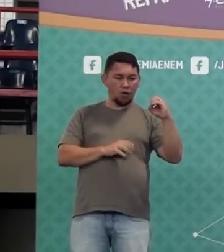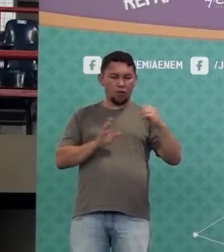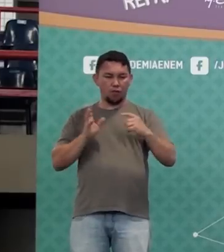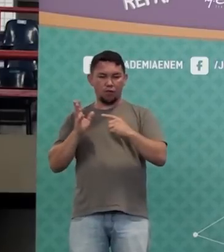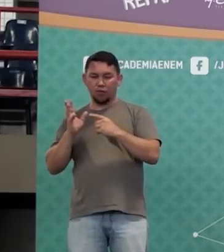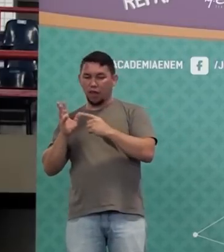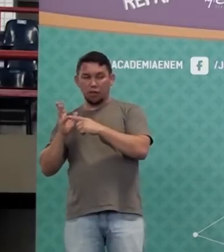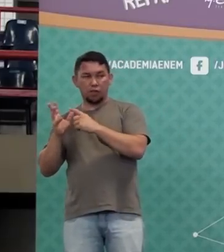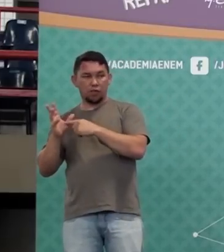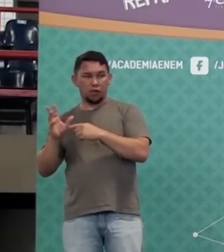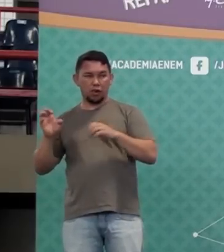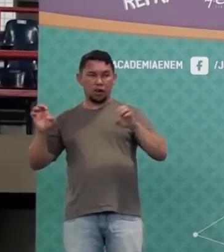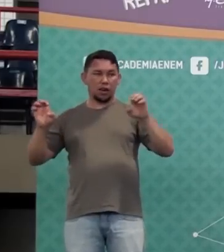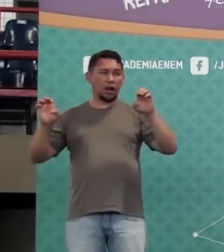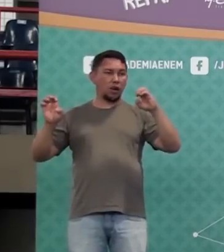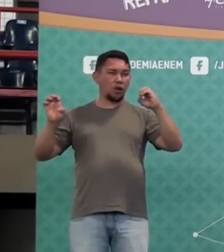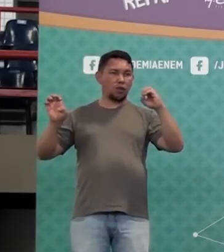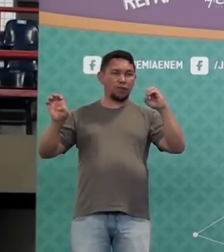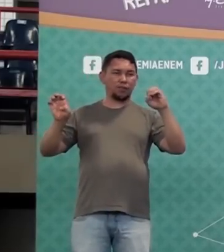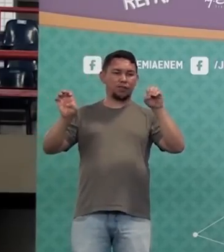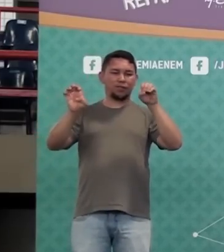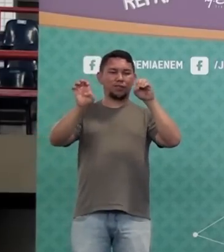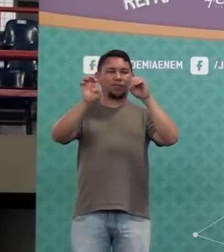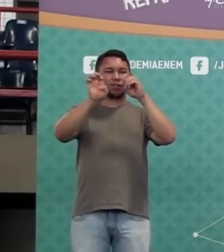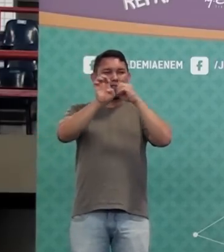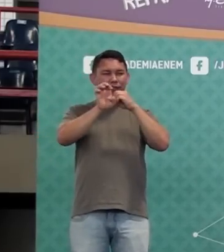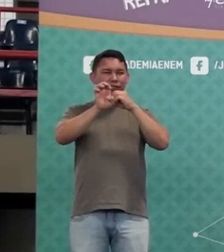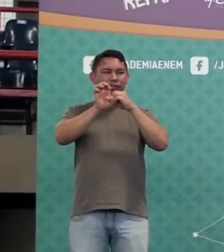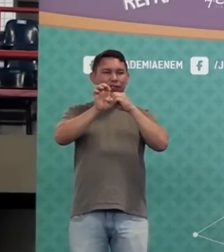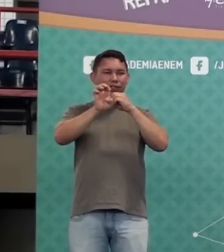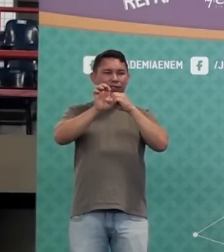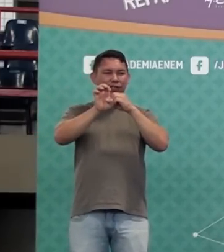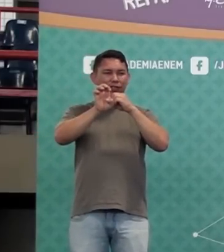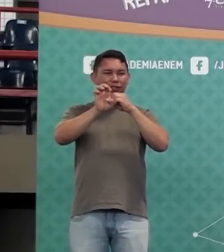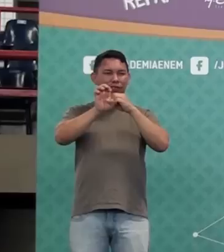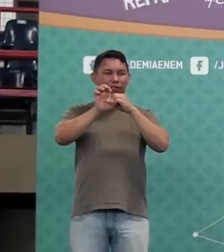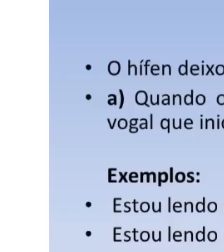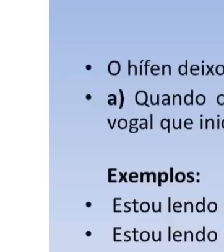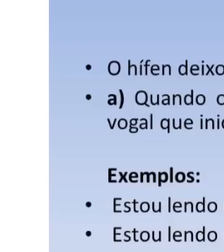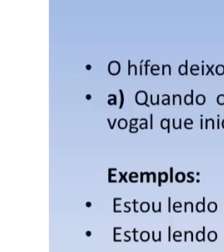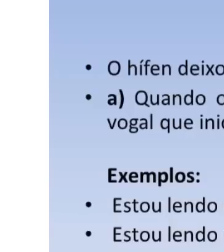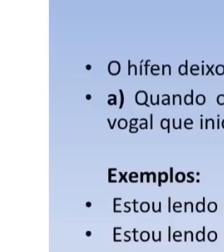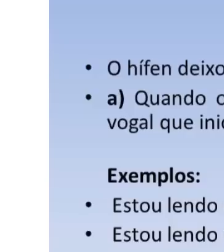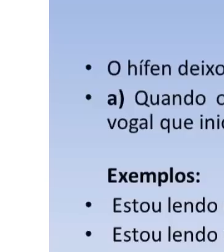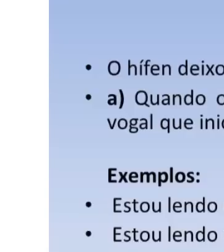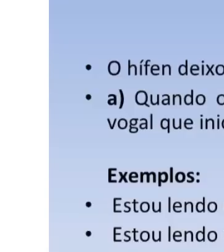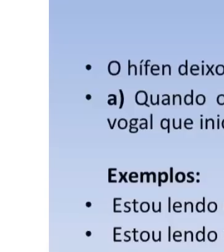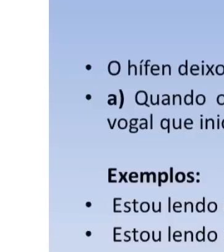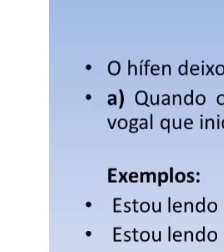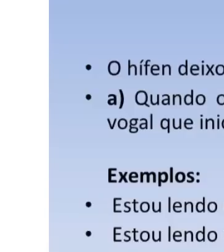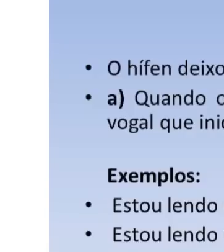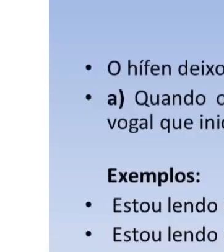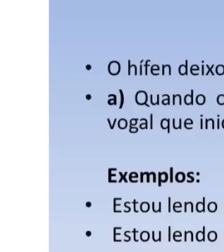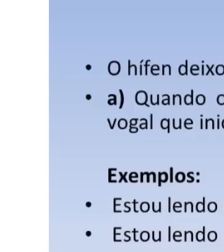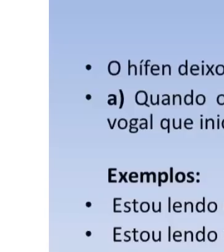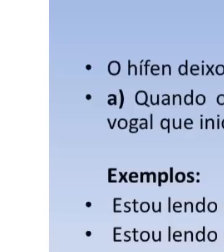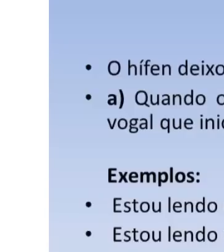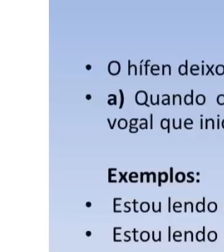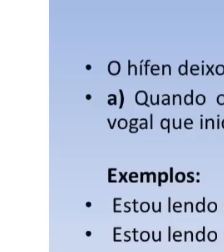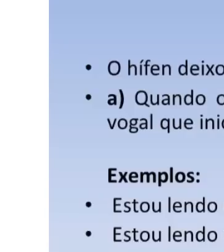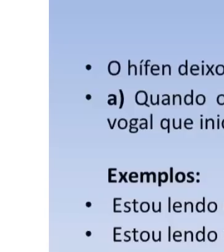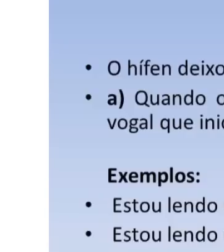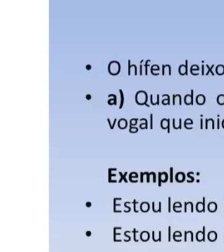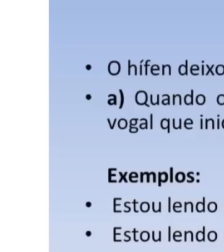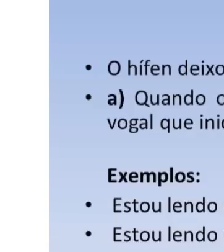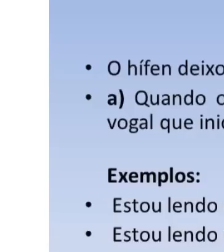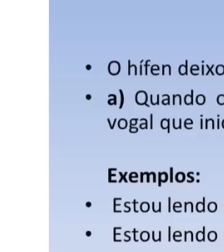junta. Ele passou na autoescola junto. Deixa-me dar outro exemplo que eu não botei aqui, mas é recordista